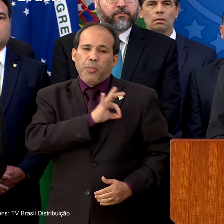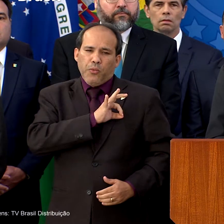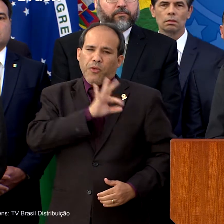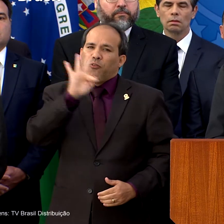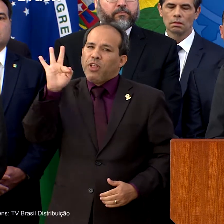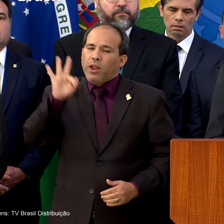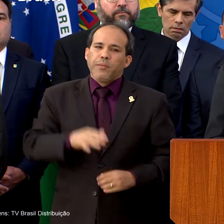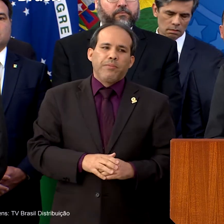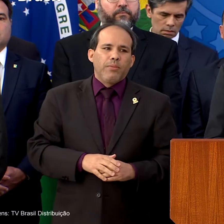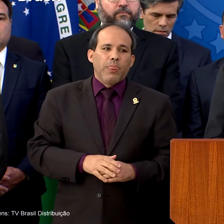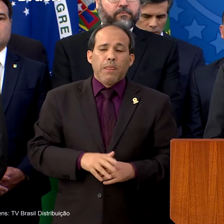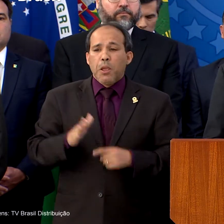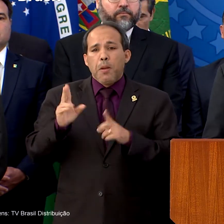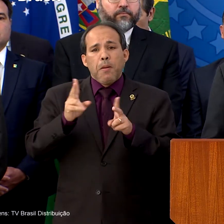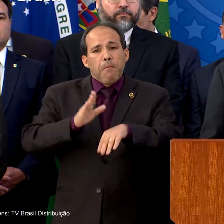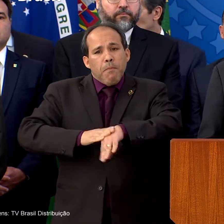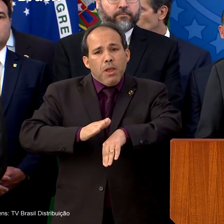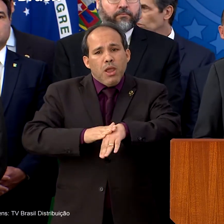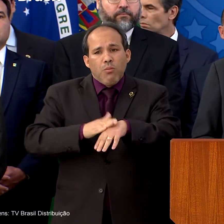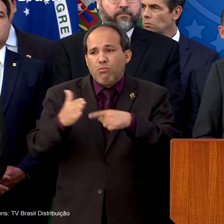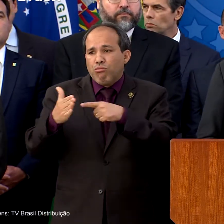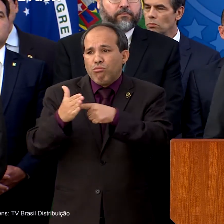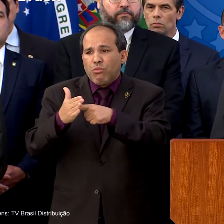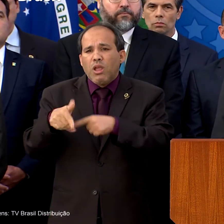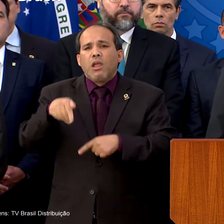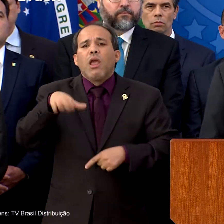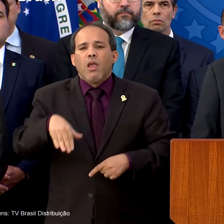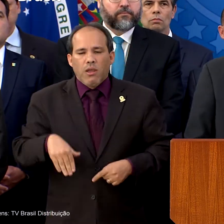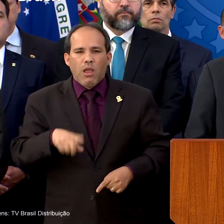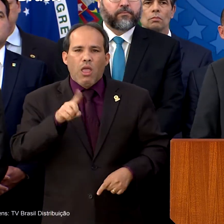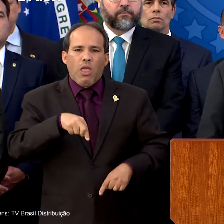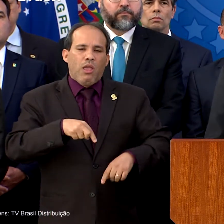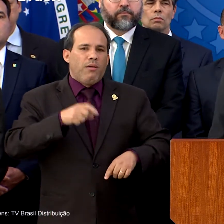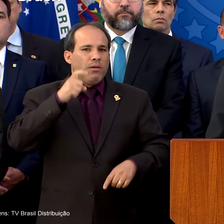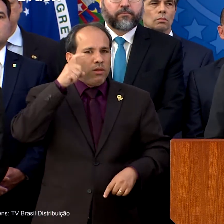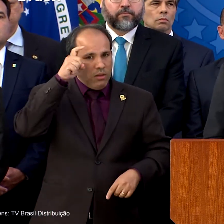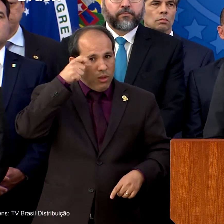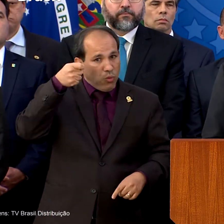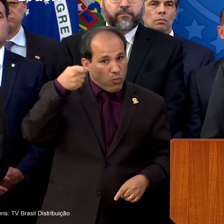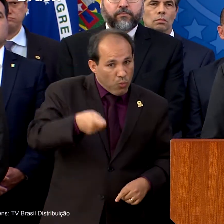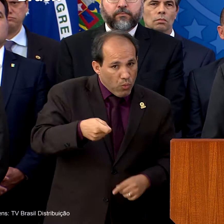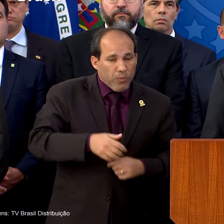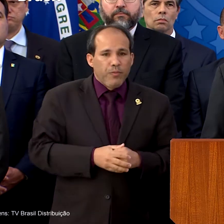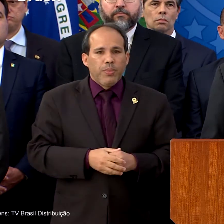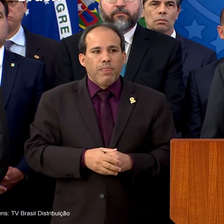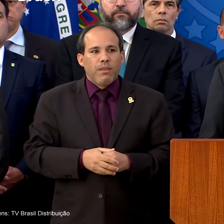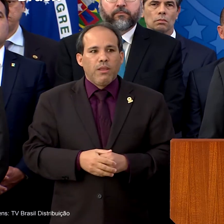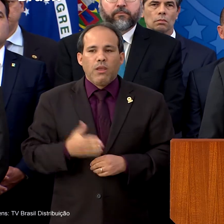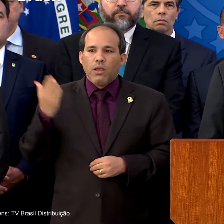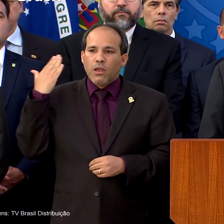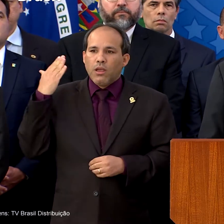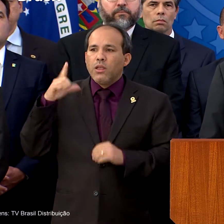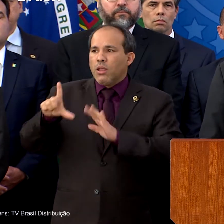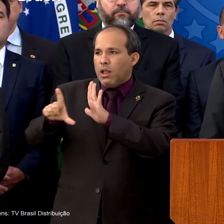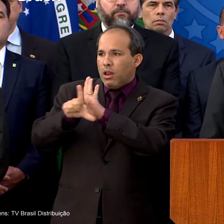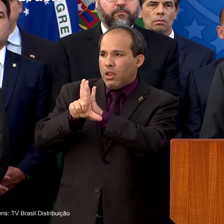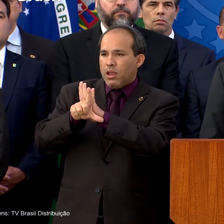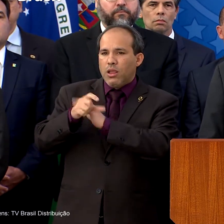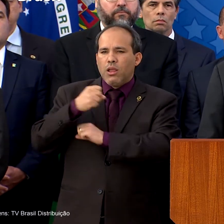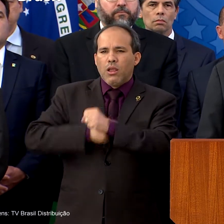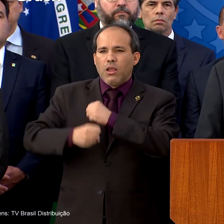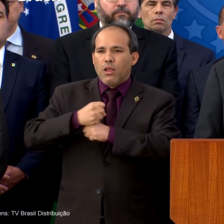medicação e foi do senhor sérgio moro apesar de a lei de 2014